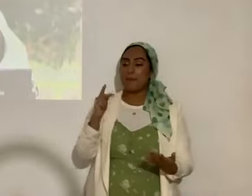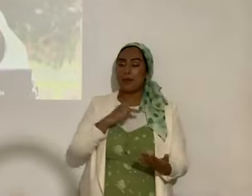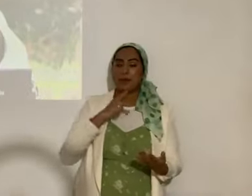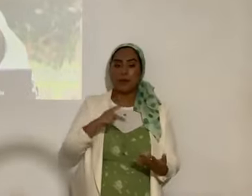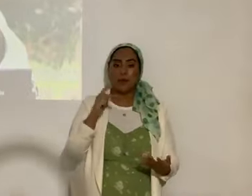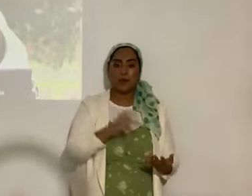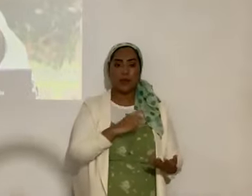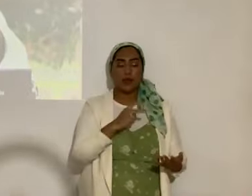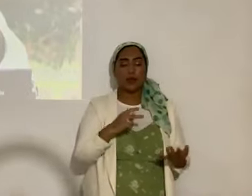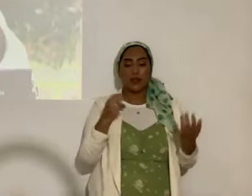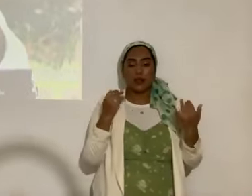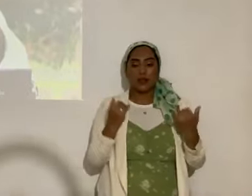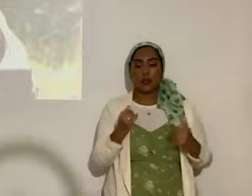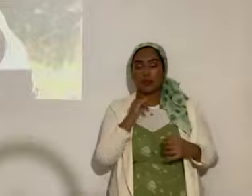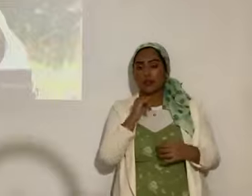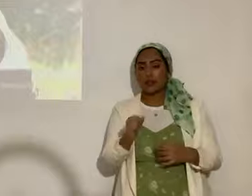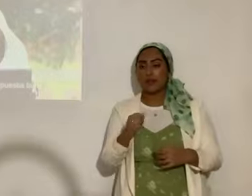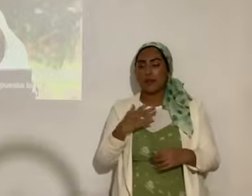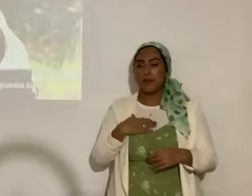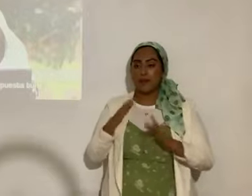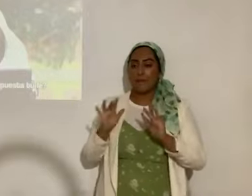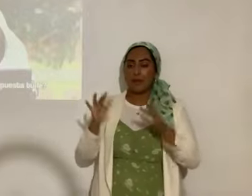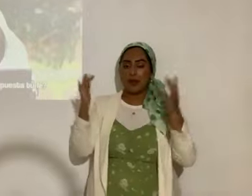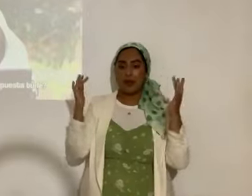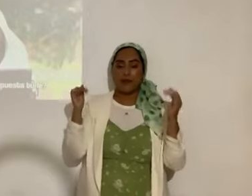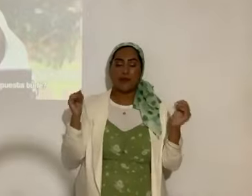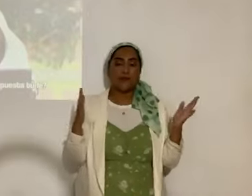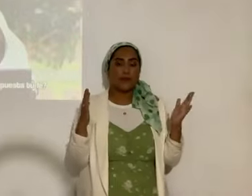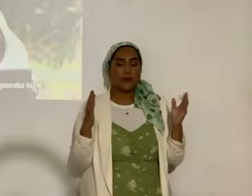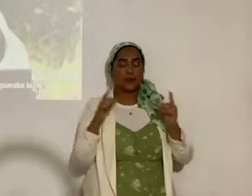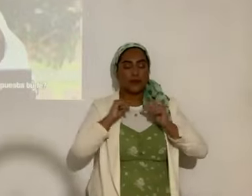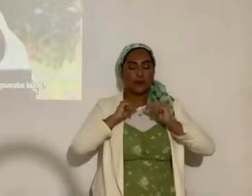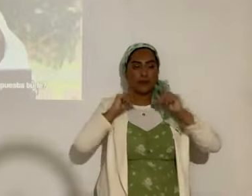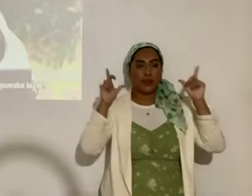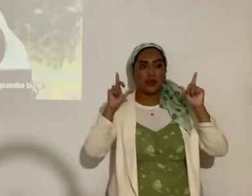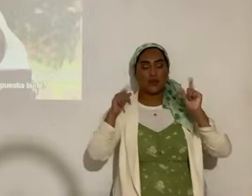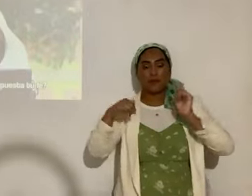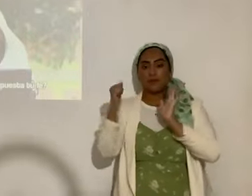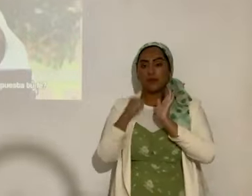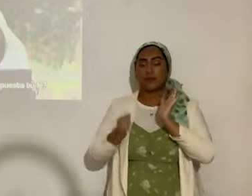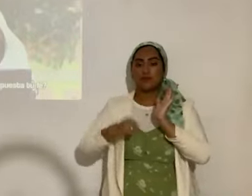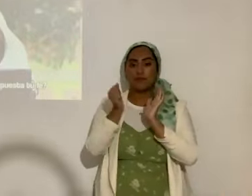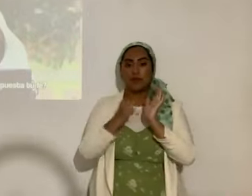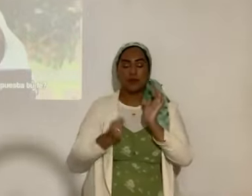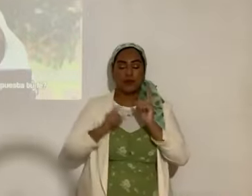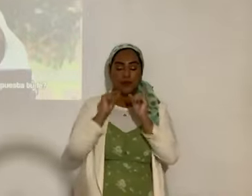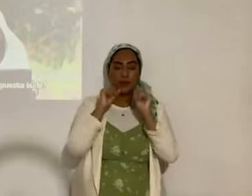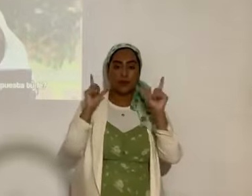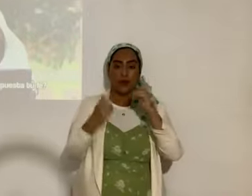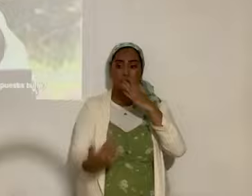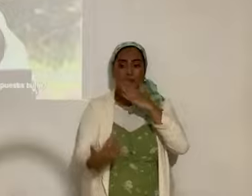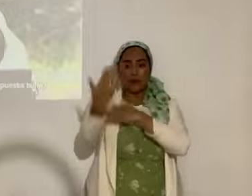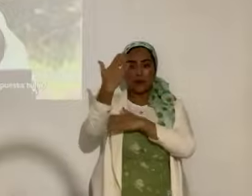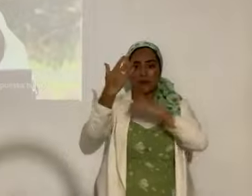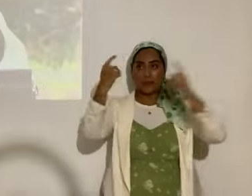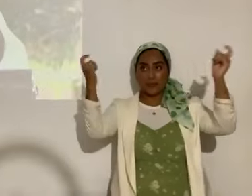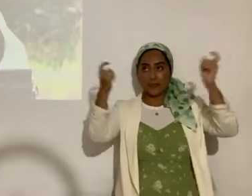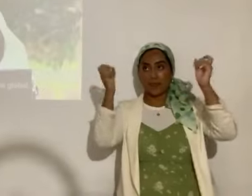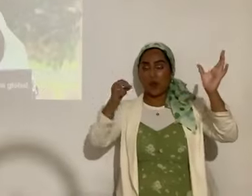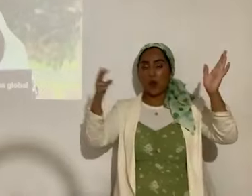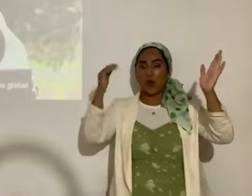salmos Esta es este es mi esplendor despiértate salterio y arpa despertaré al Alba te